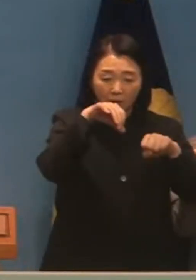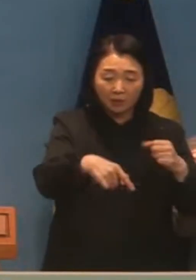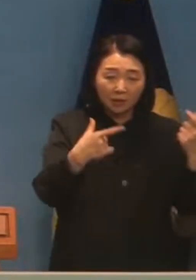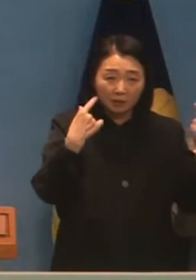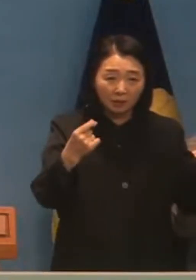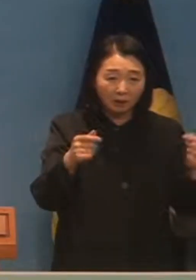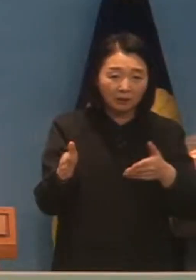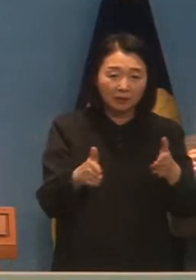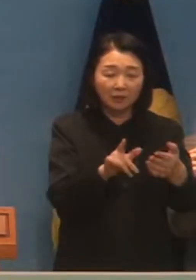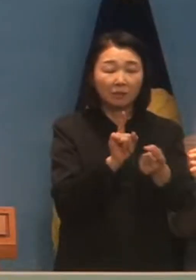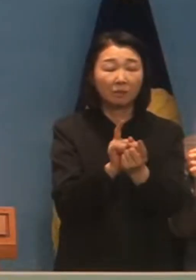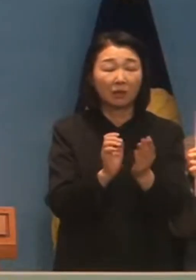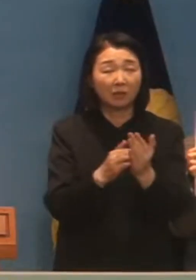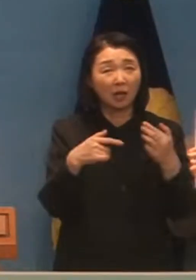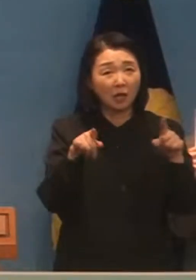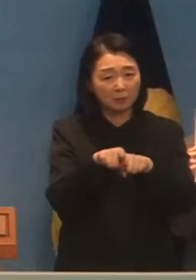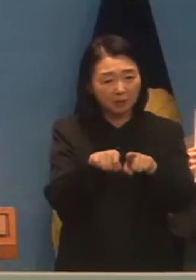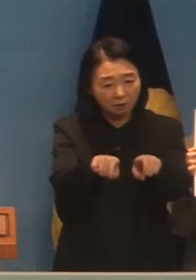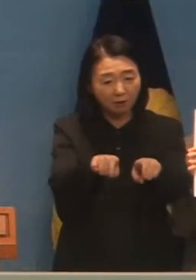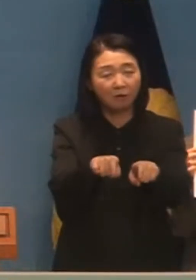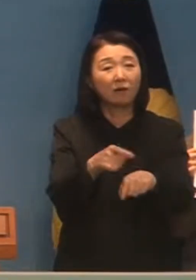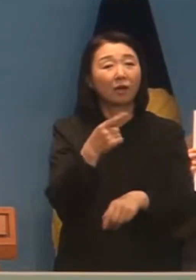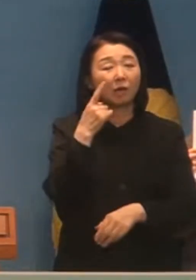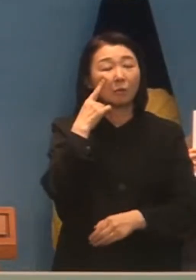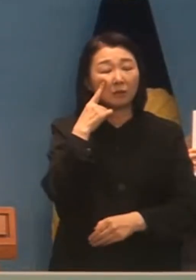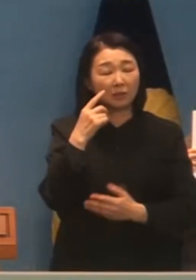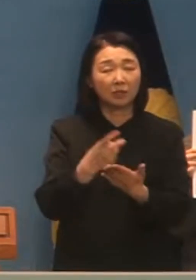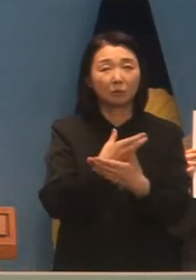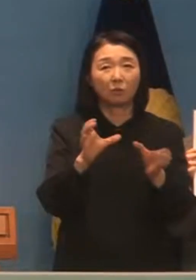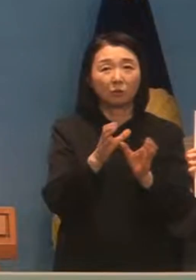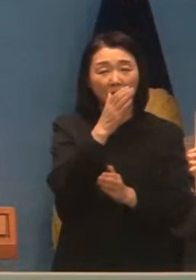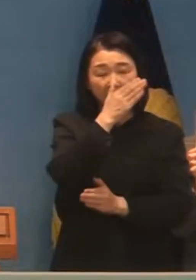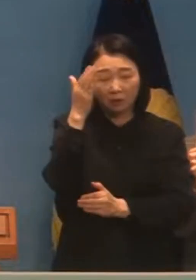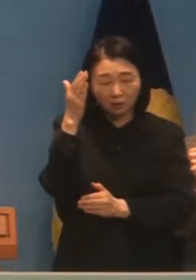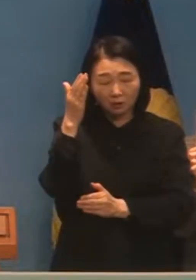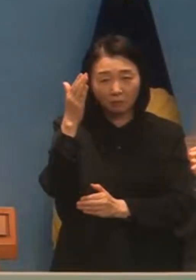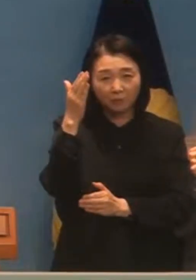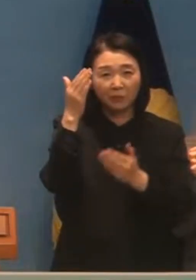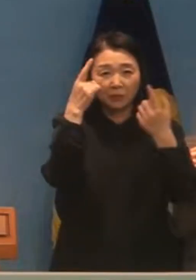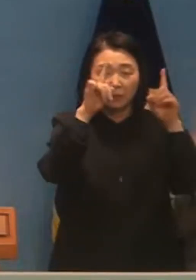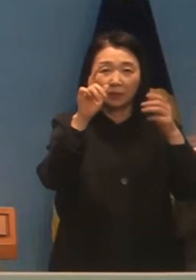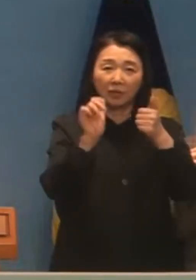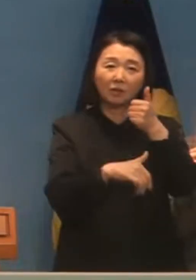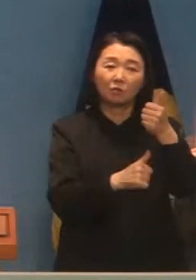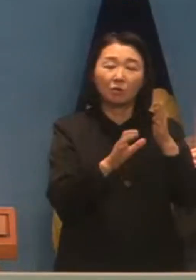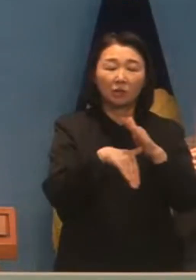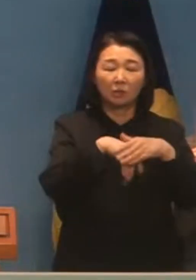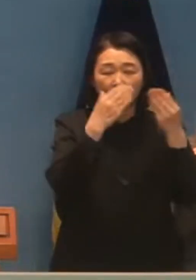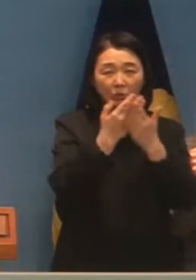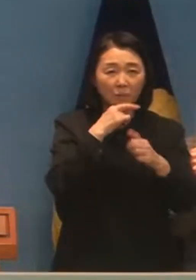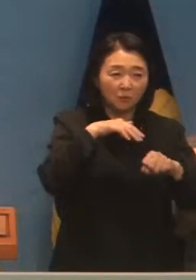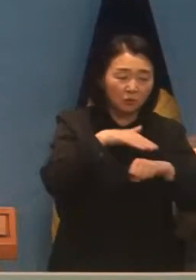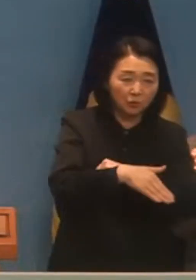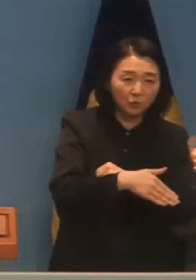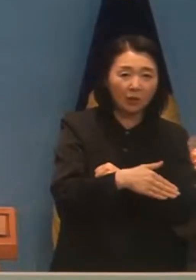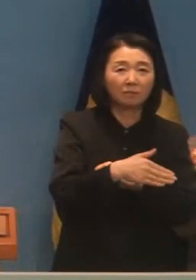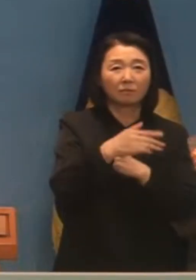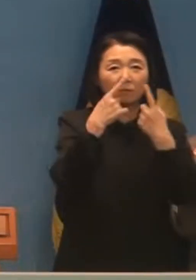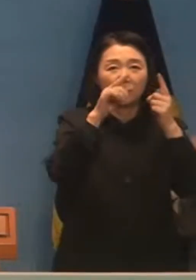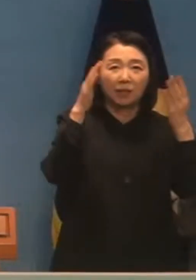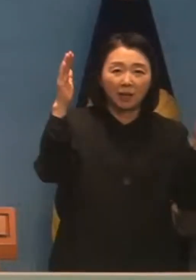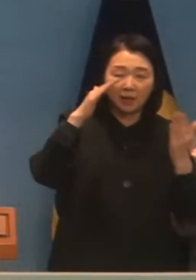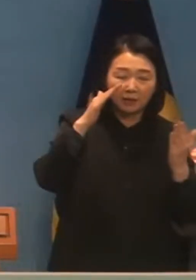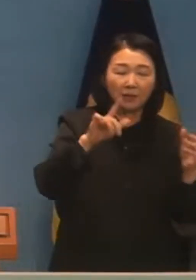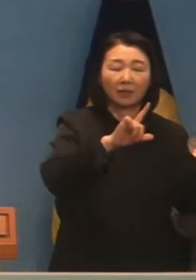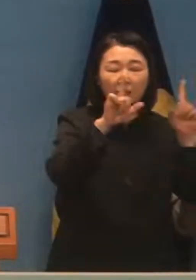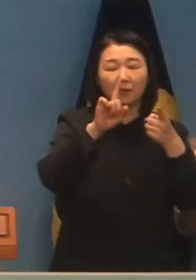광장에서처럼 그 길에서 만나 함께 걸어갑시다. 기본소득당 청년대학생위원회는 모두의 민주주의가 청년대학생의 삶에서 꽃피울